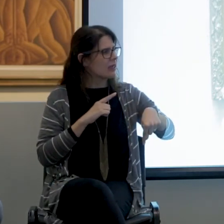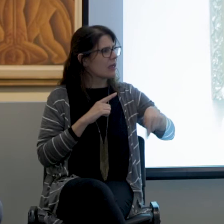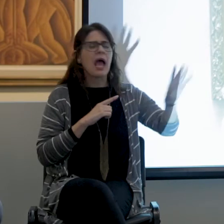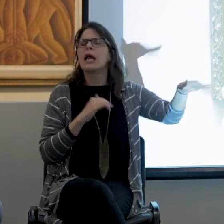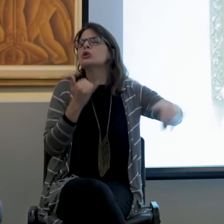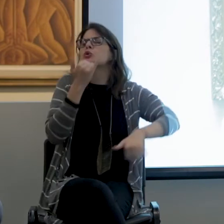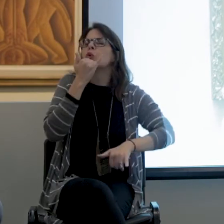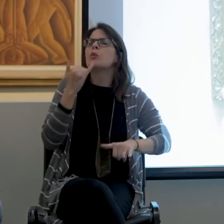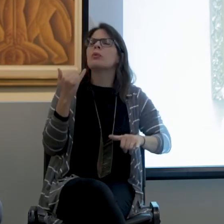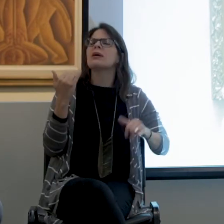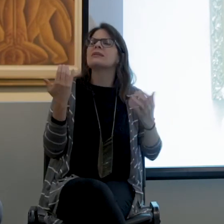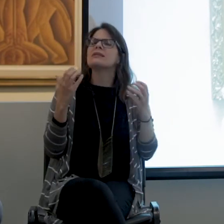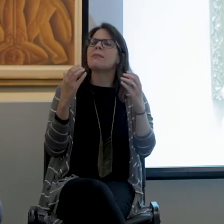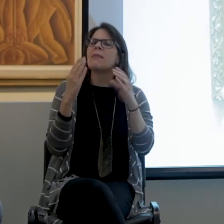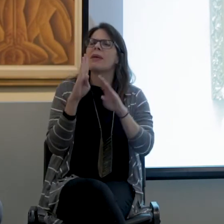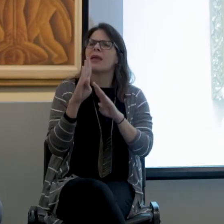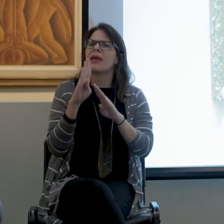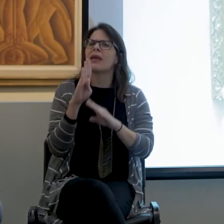Foi no CCBB, é verdade.